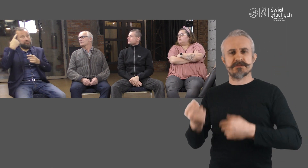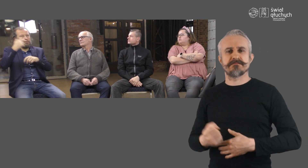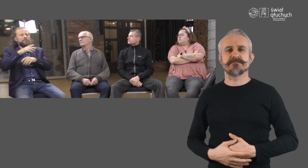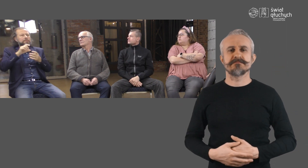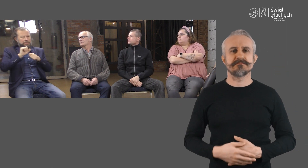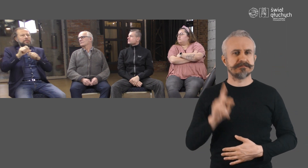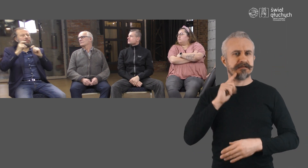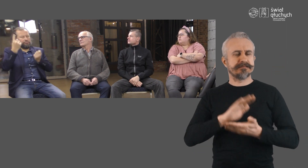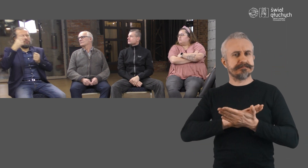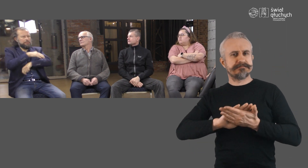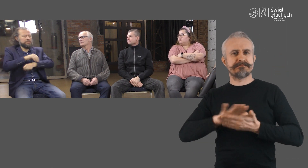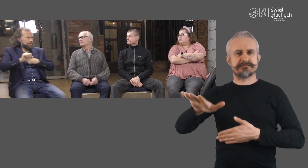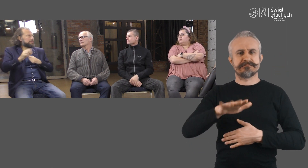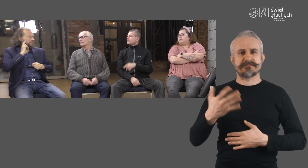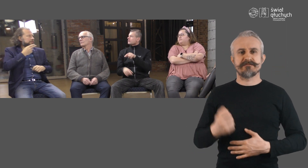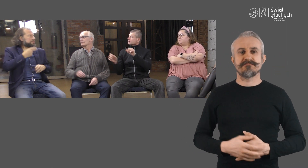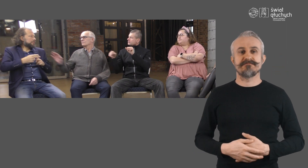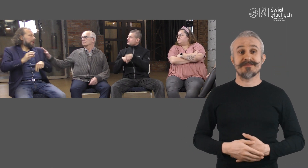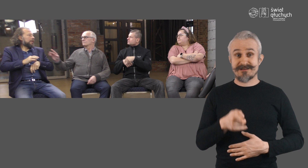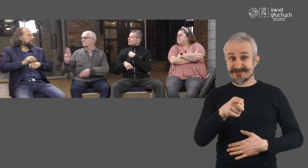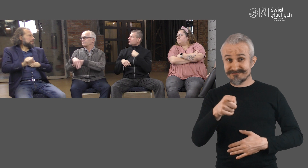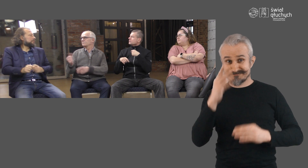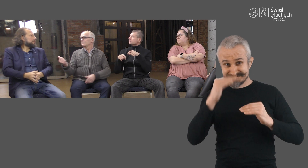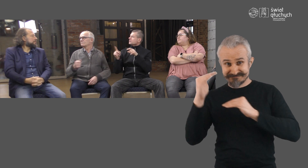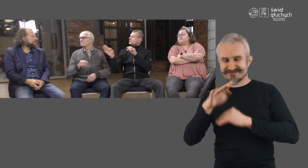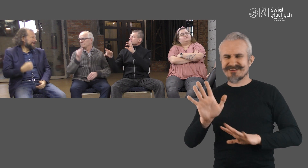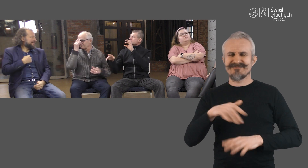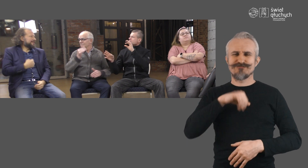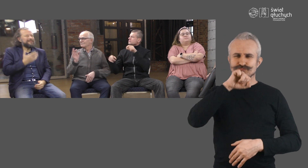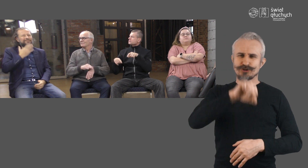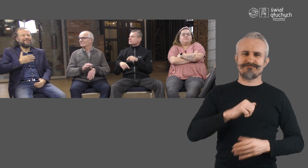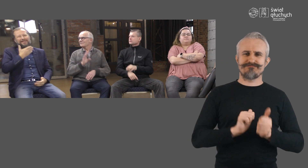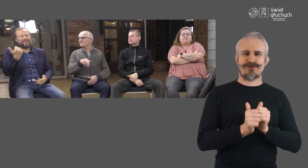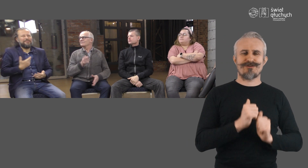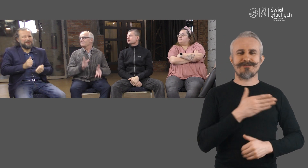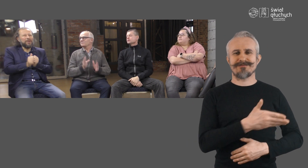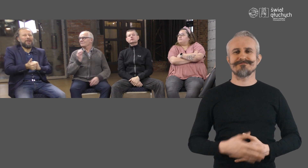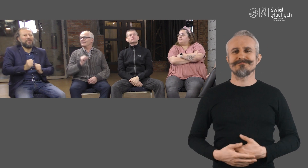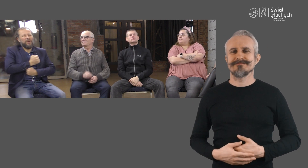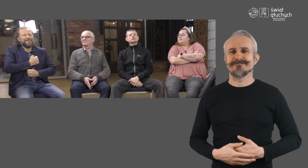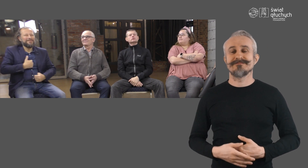Za granicą rzeczywiście zdarzają się takie sytuacje.